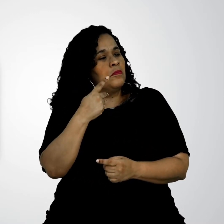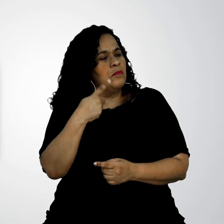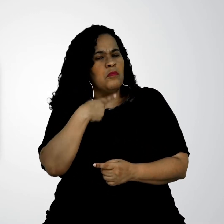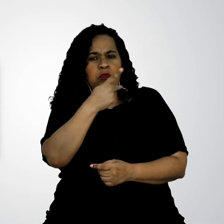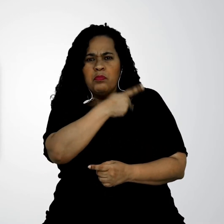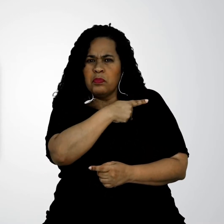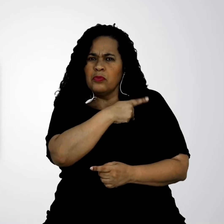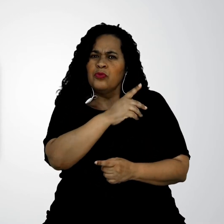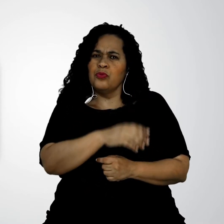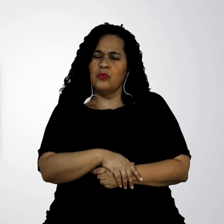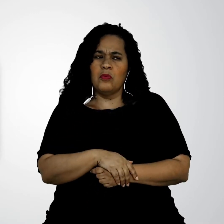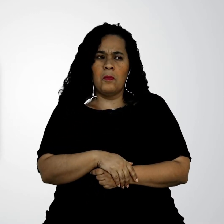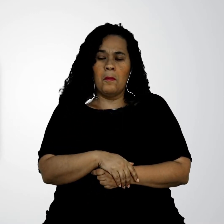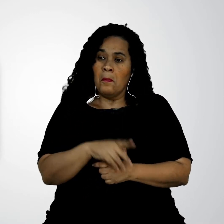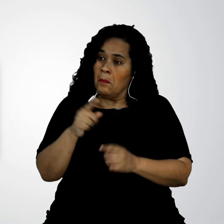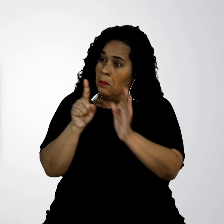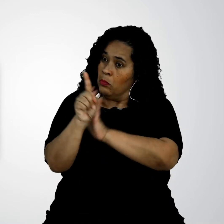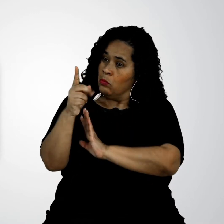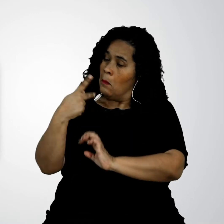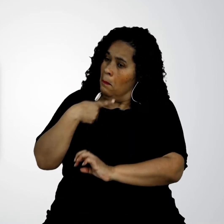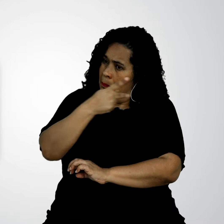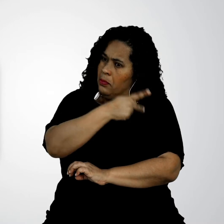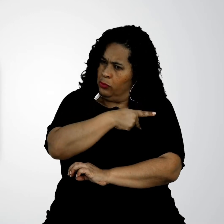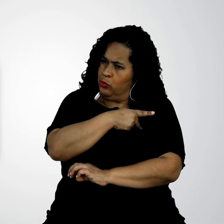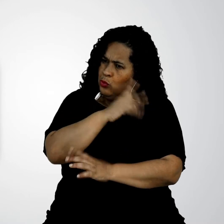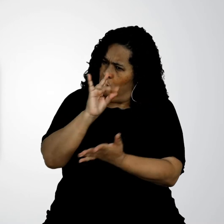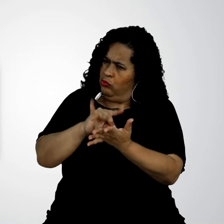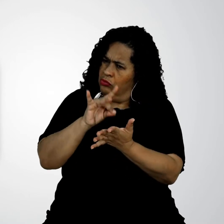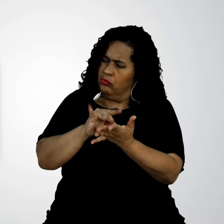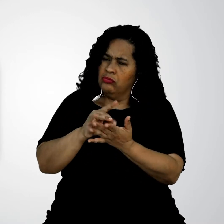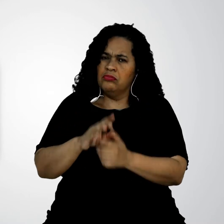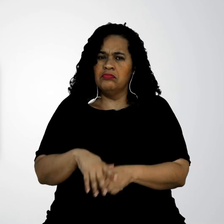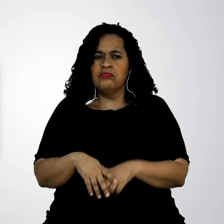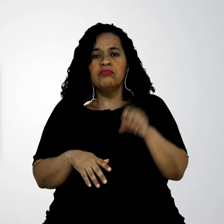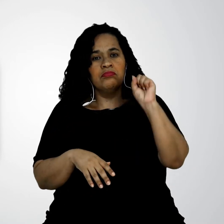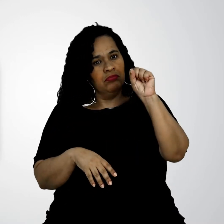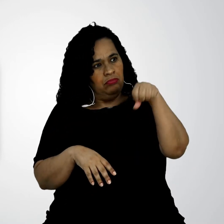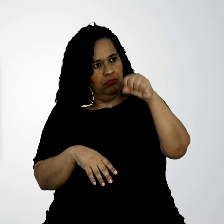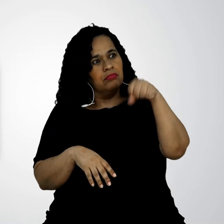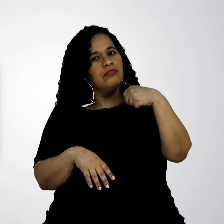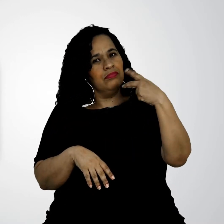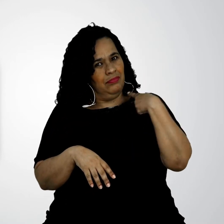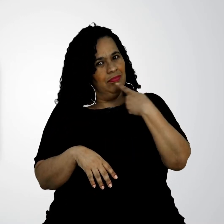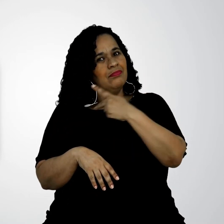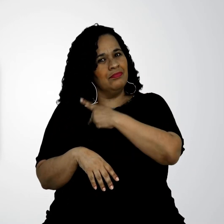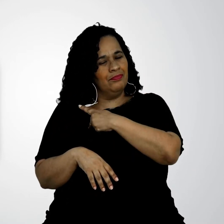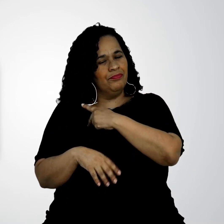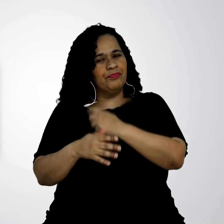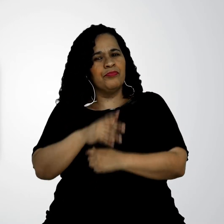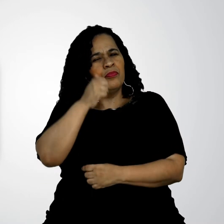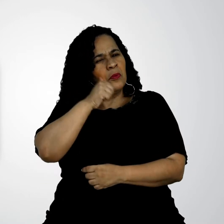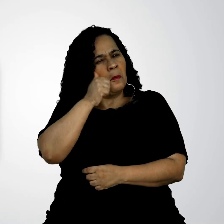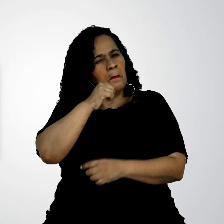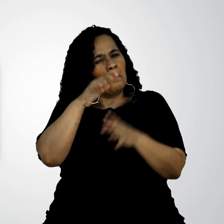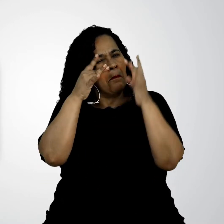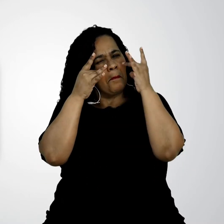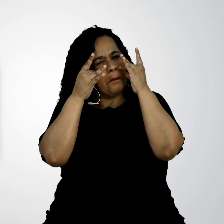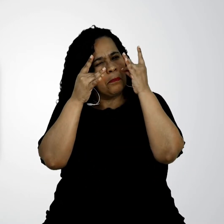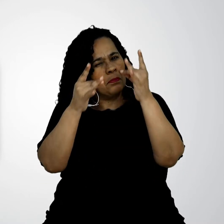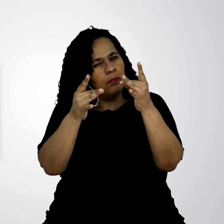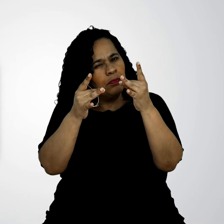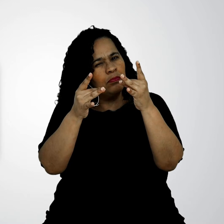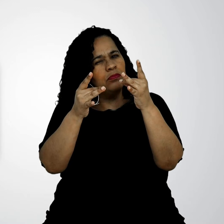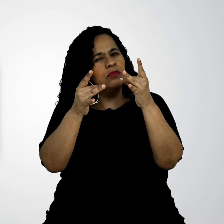pastor e tal? Eu sou pastor, e aquela conversa toda. E ela ouvindo assim atentamente, aí depois de alguns